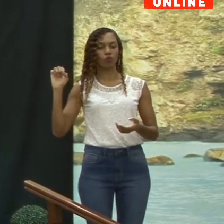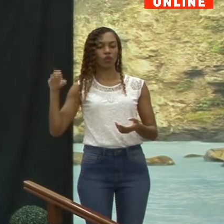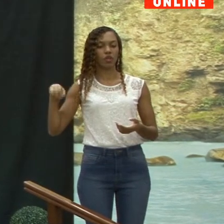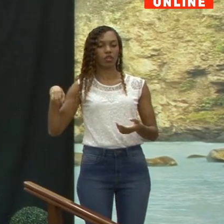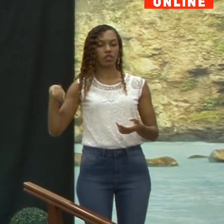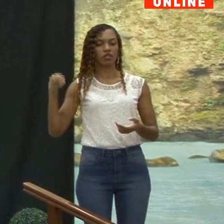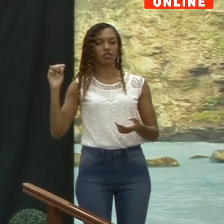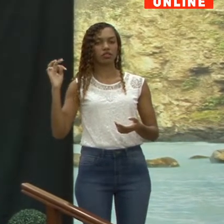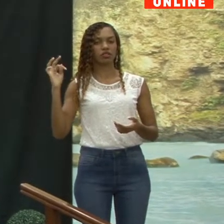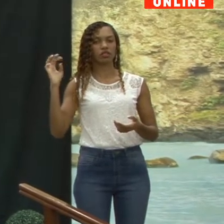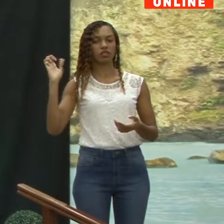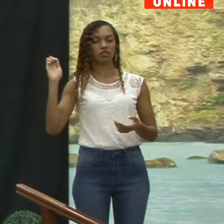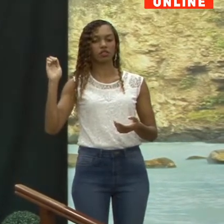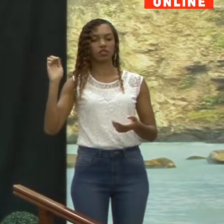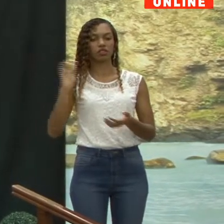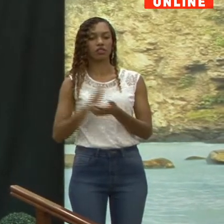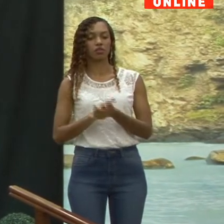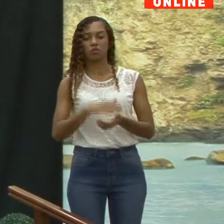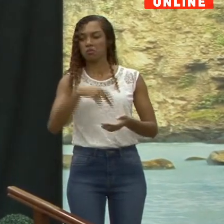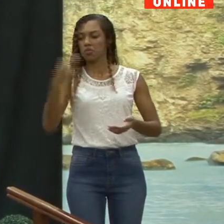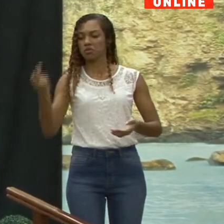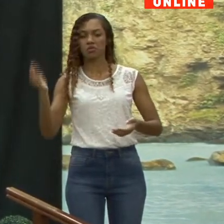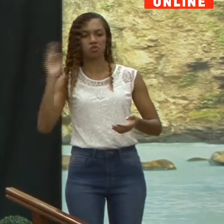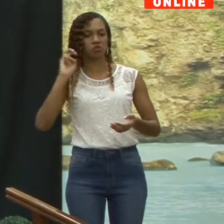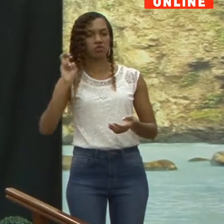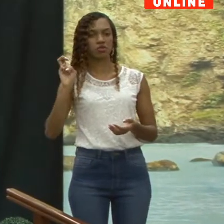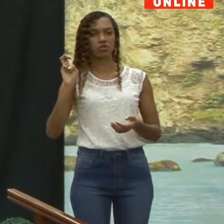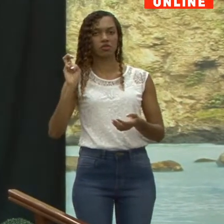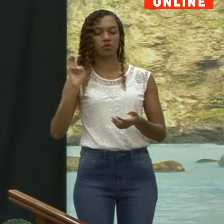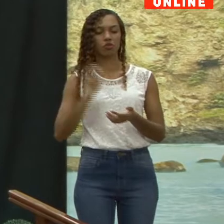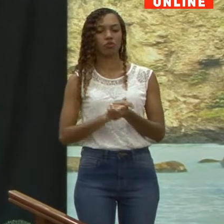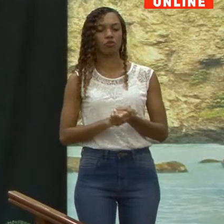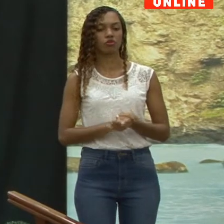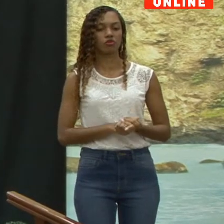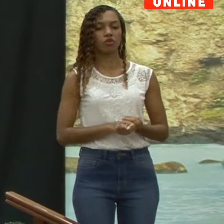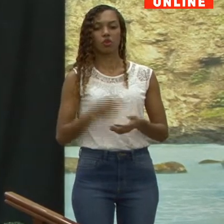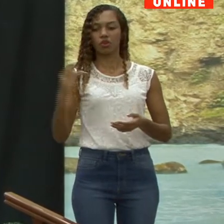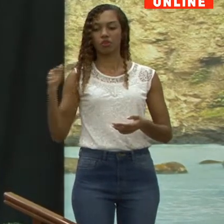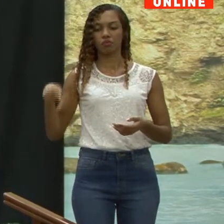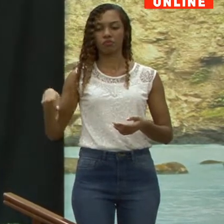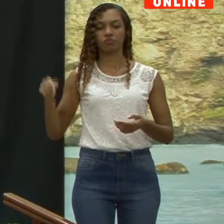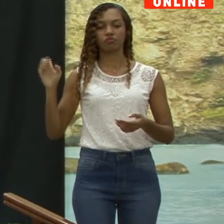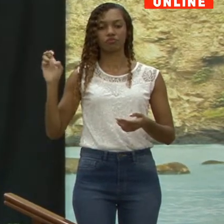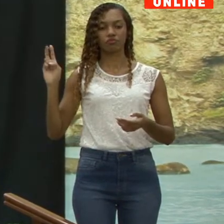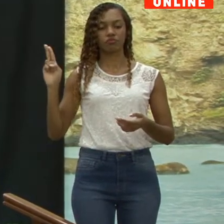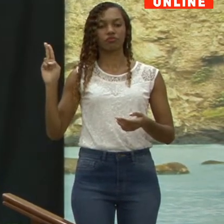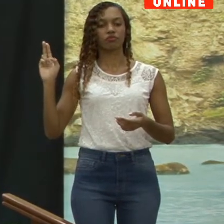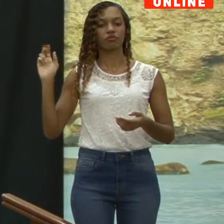já passamos de 5, porque cada quarentena é 14 dias, e nós não sabemos onde vai parar